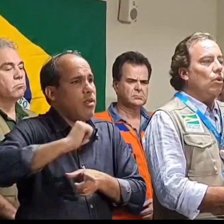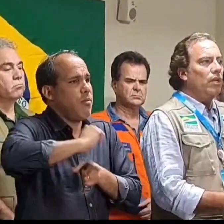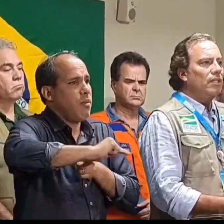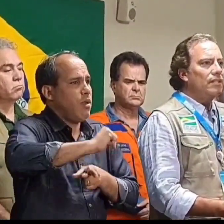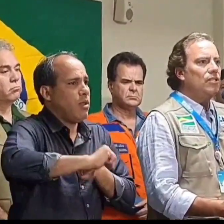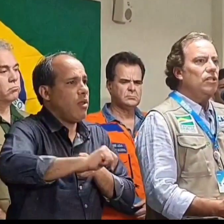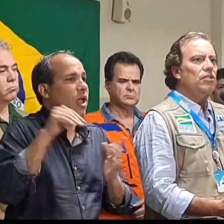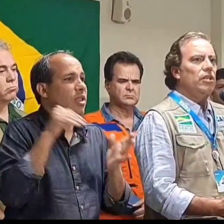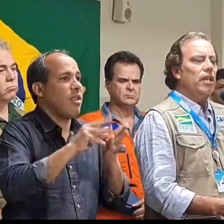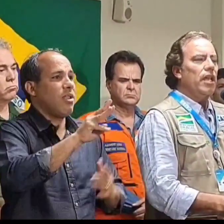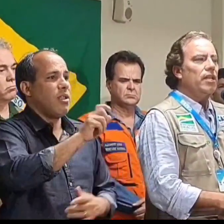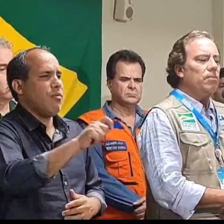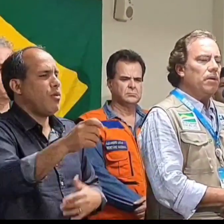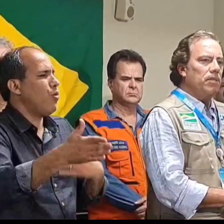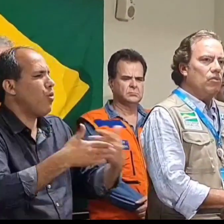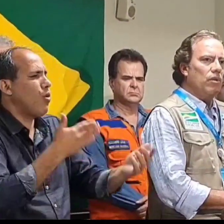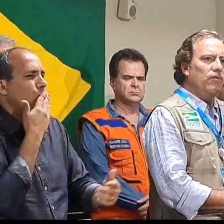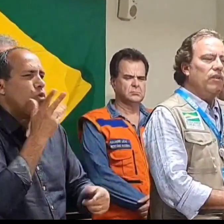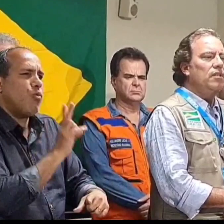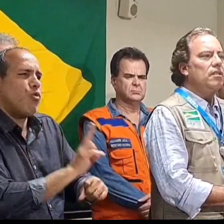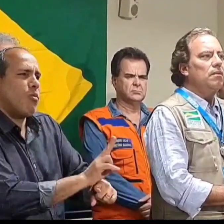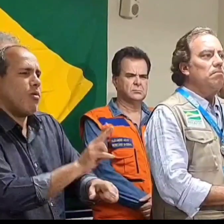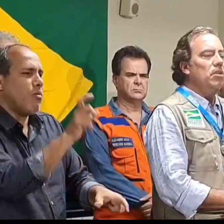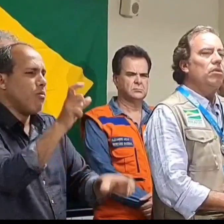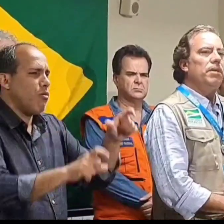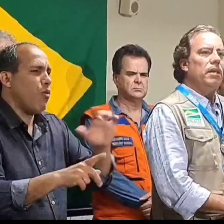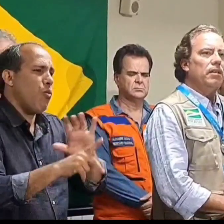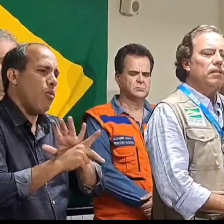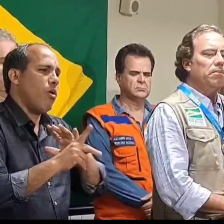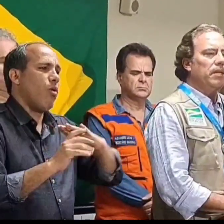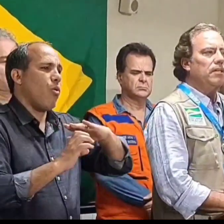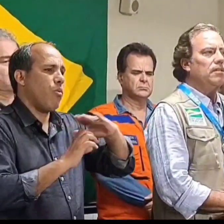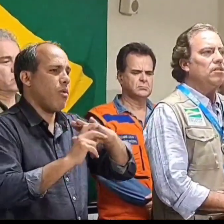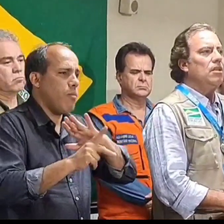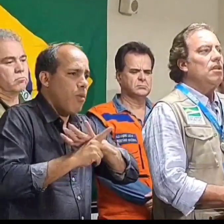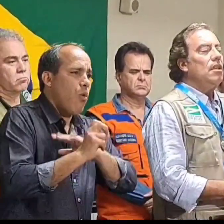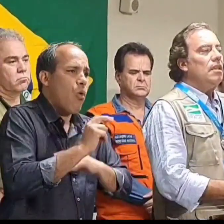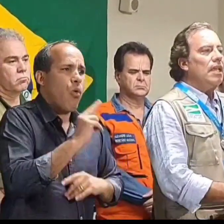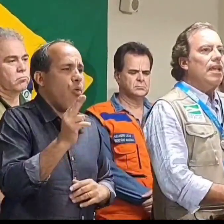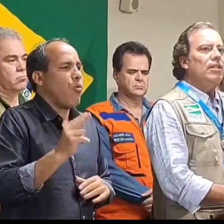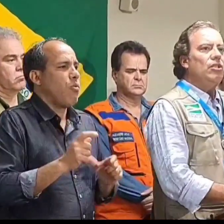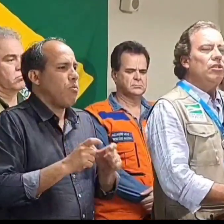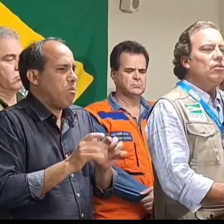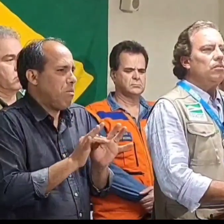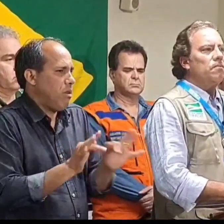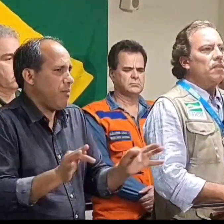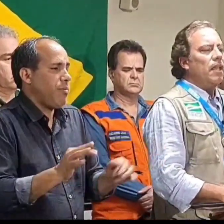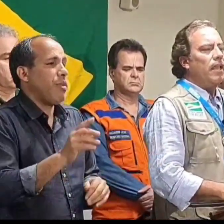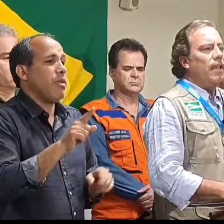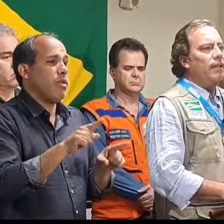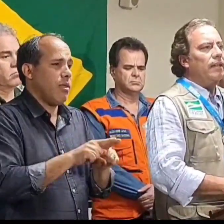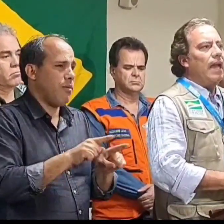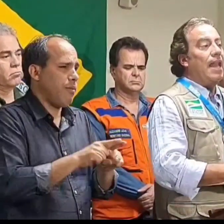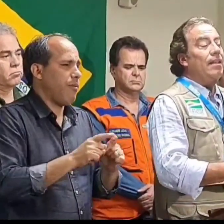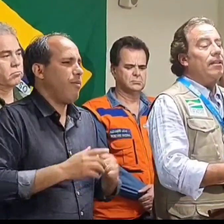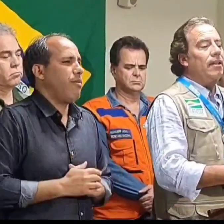em todas as linhas de crédito para pessoa física, micro e pequenas empresas, e além disso,